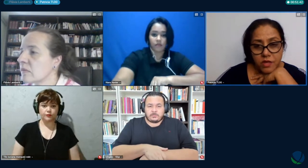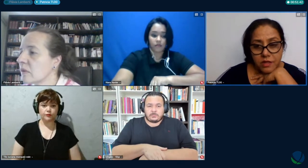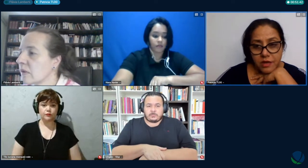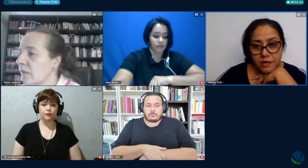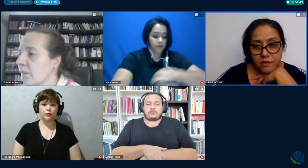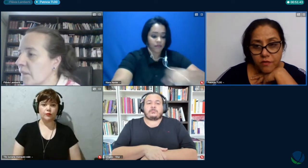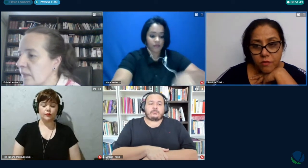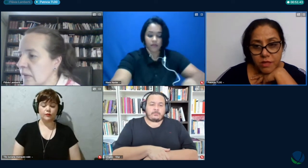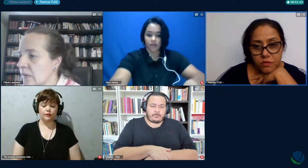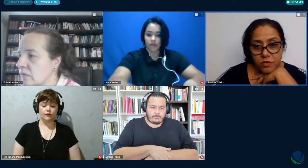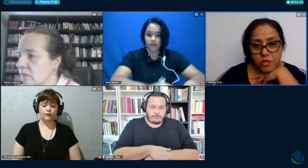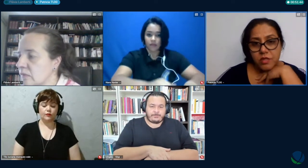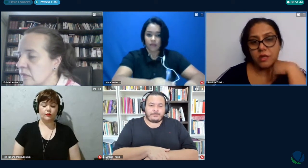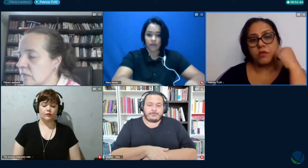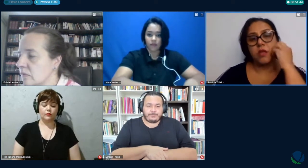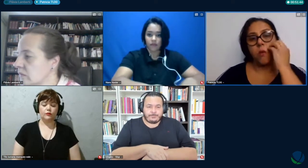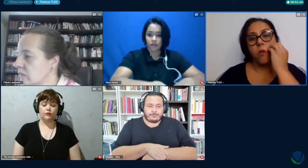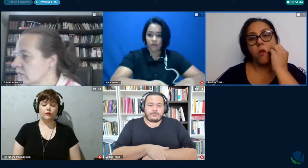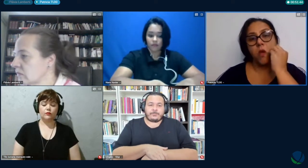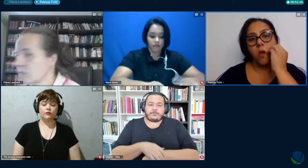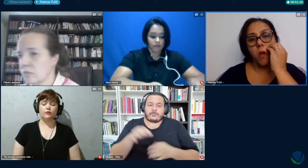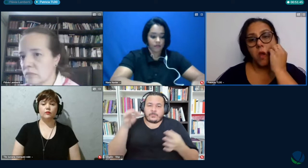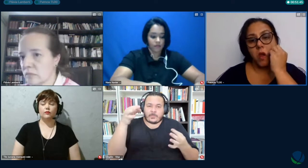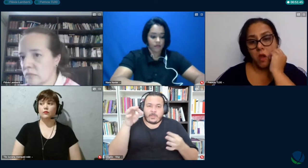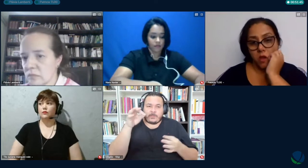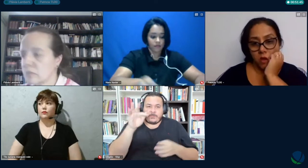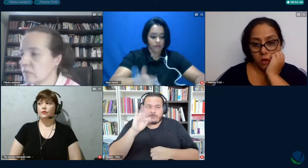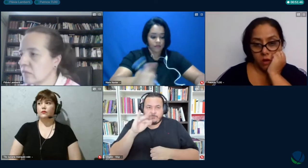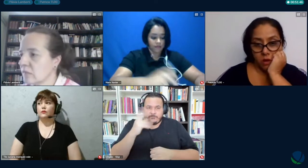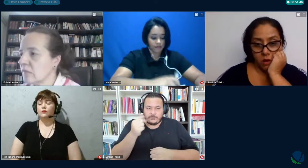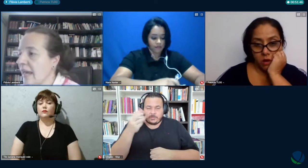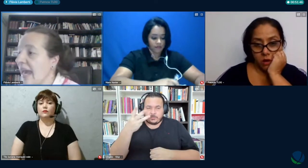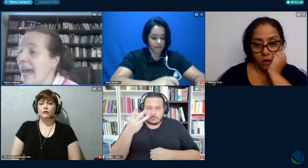Certo, ficha 3, informações de tradução.